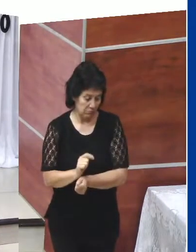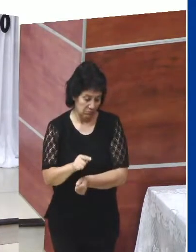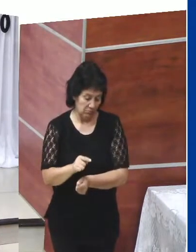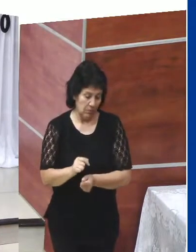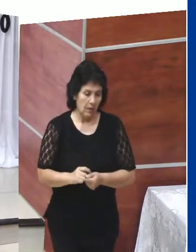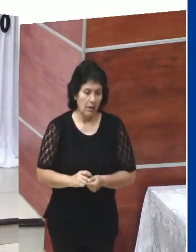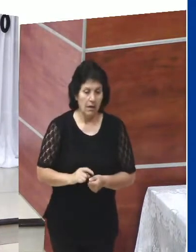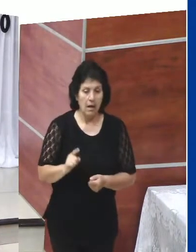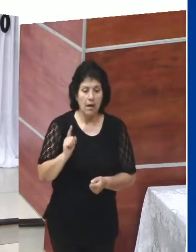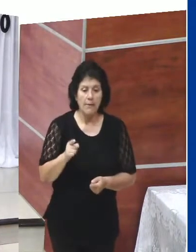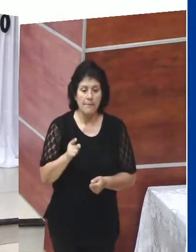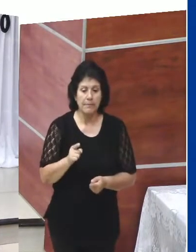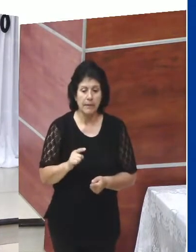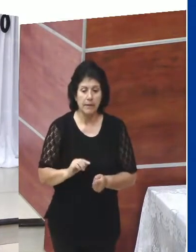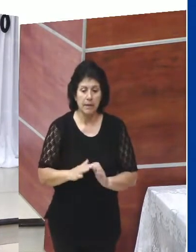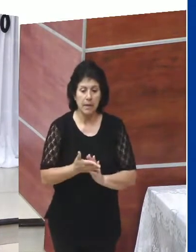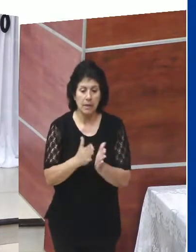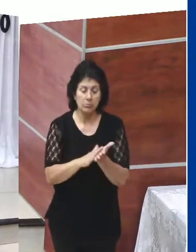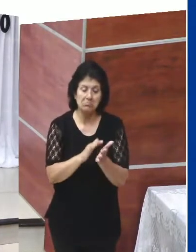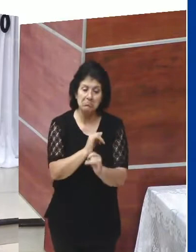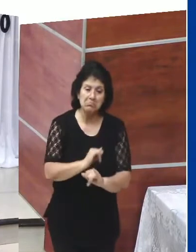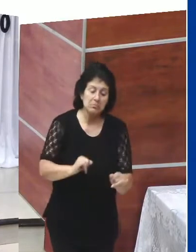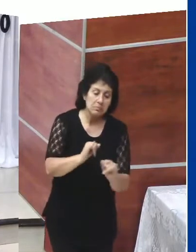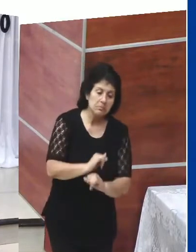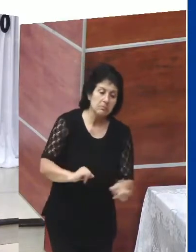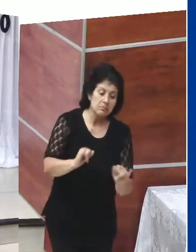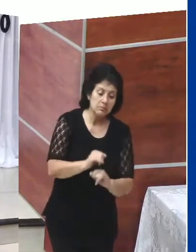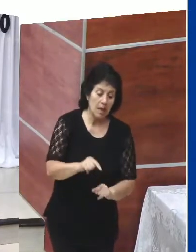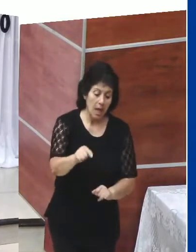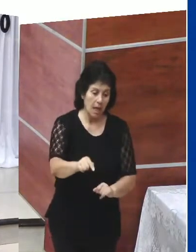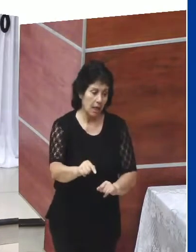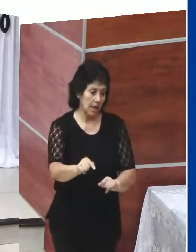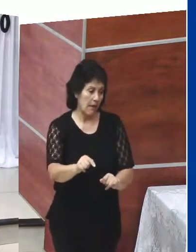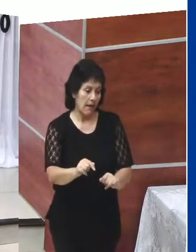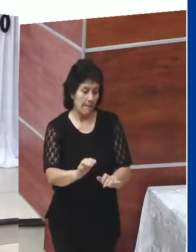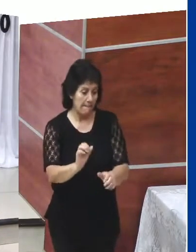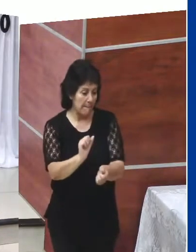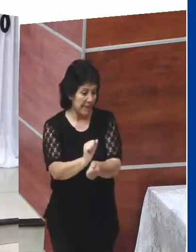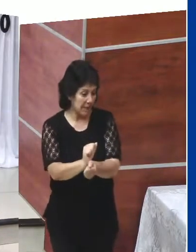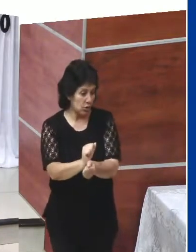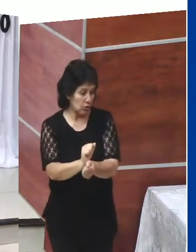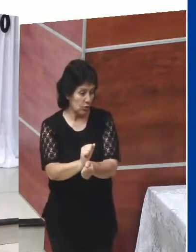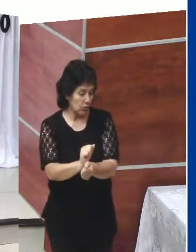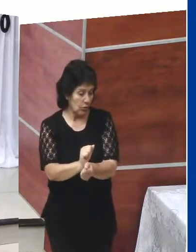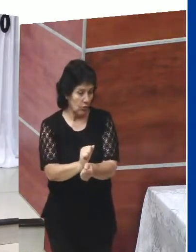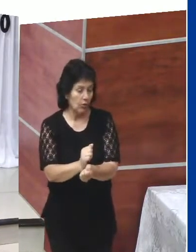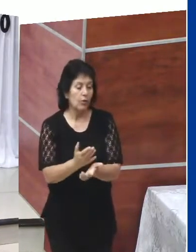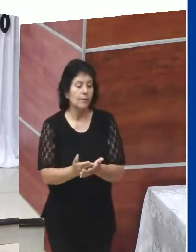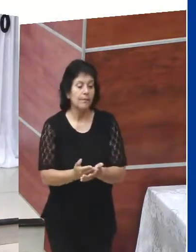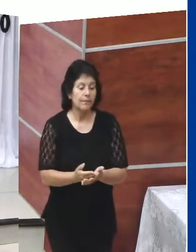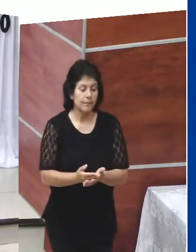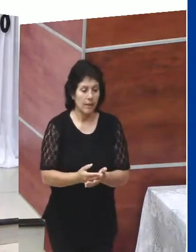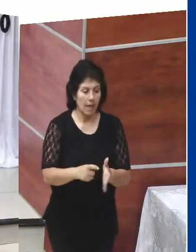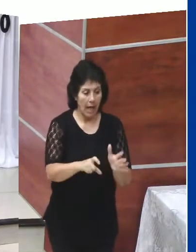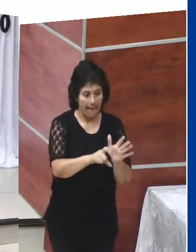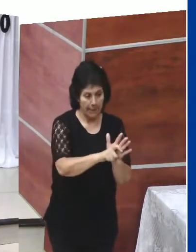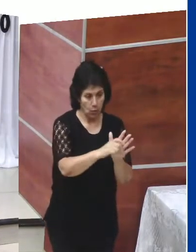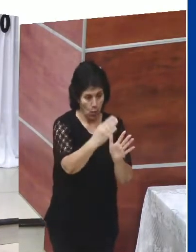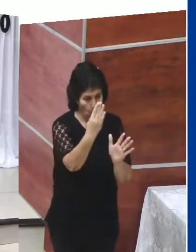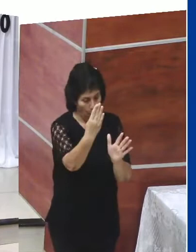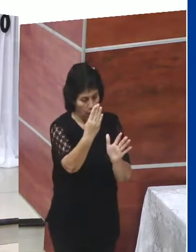como paga a la predicación del Evangelio, ¿no es cierto? Él estaba allí en la cárcel. En el capítulo 4, verso 13,